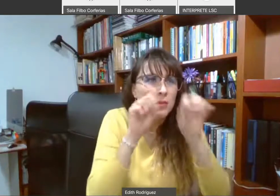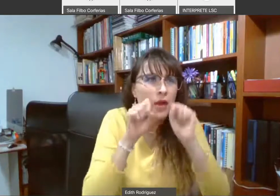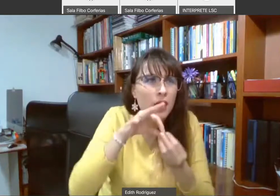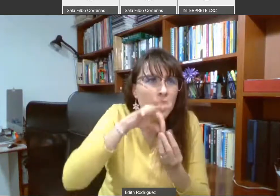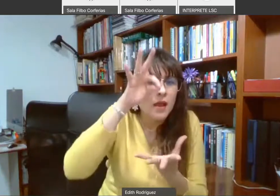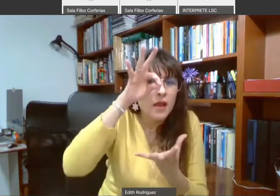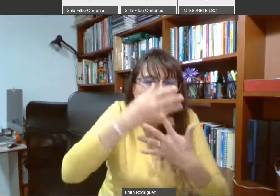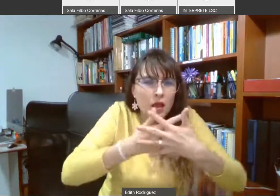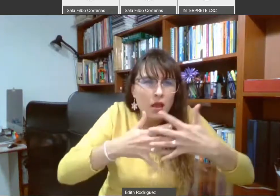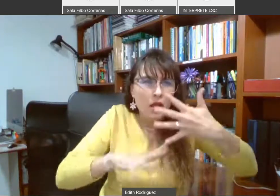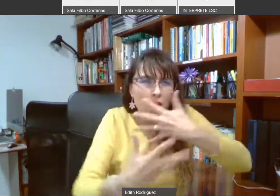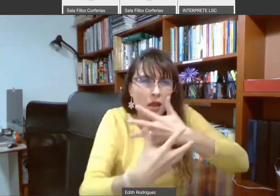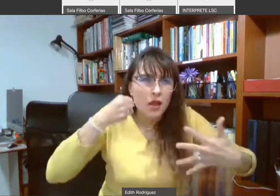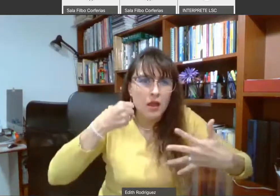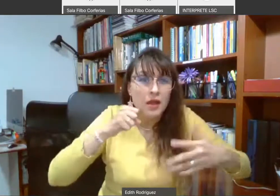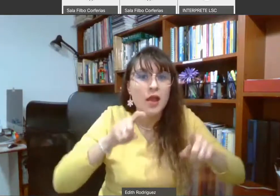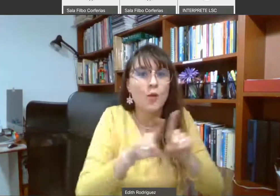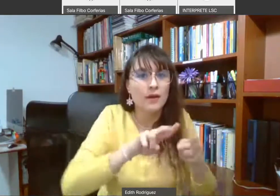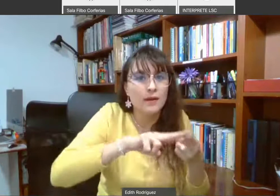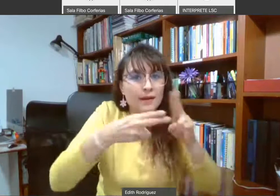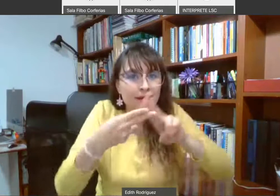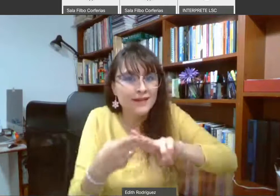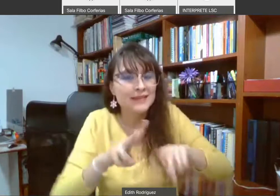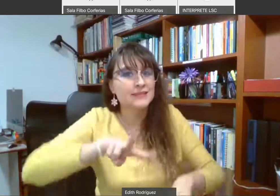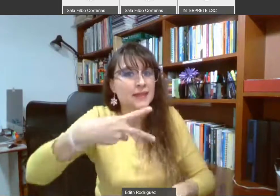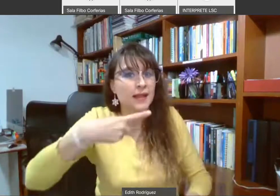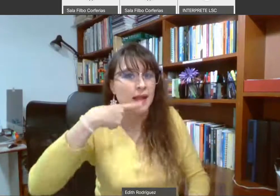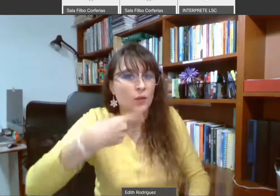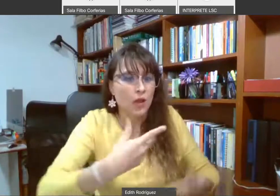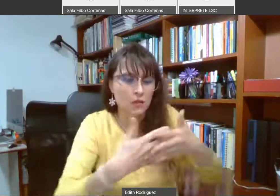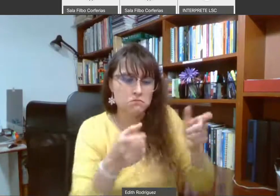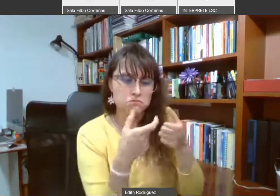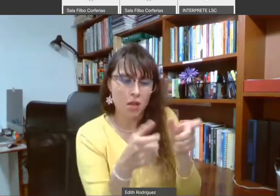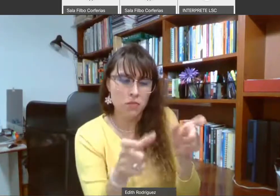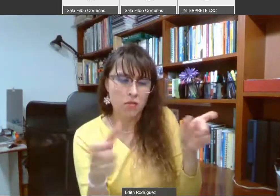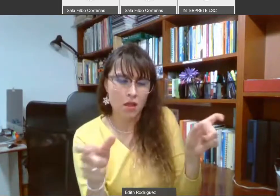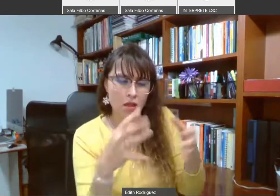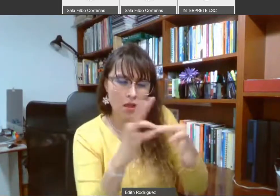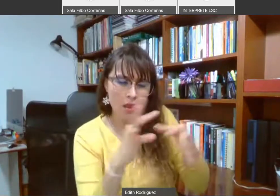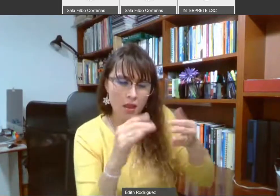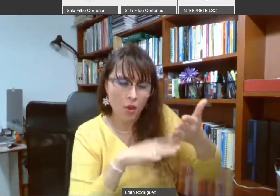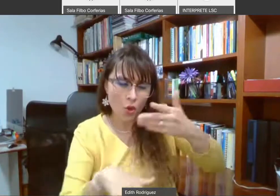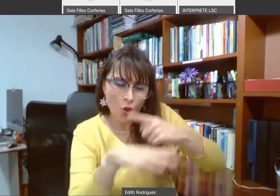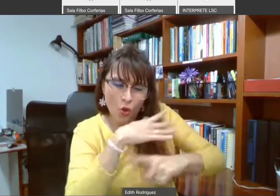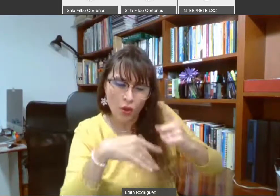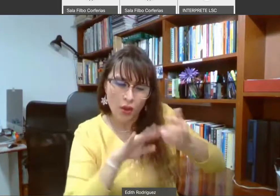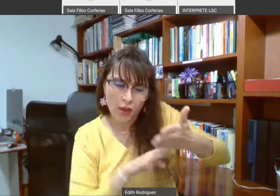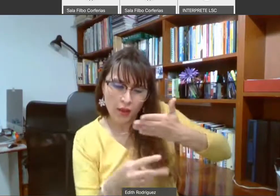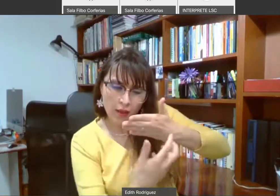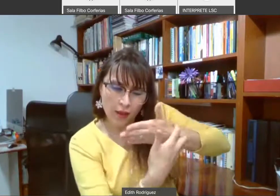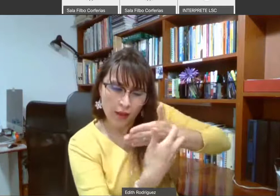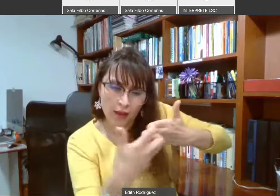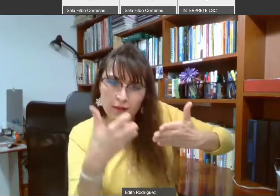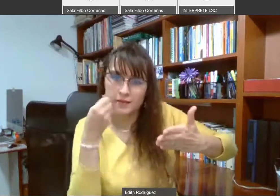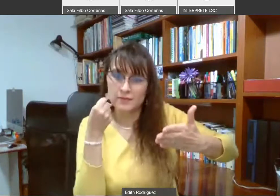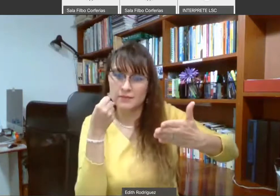los papás también comprendan que este aprendizaje es muy importante porque permite